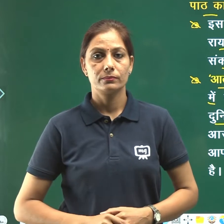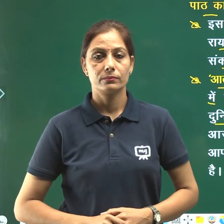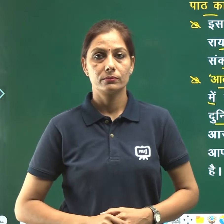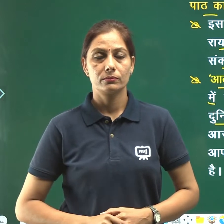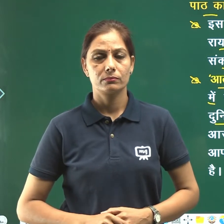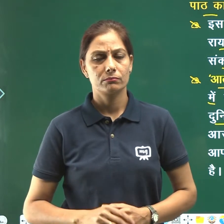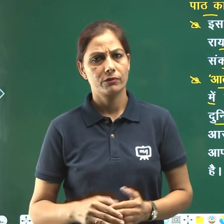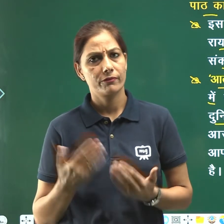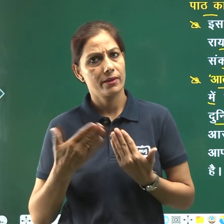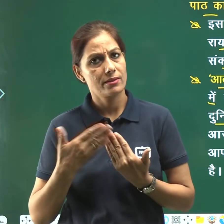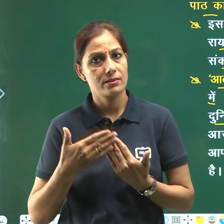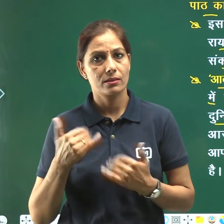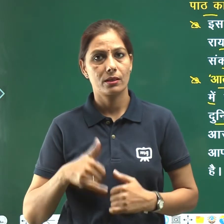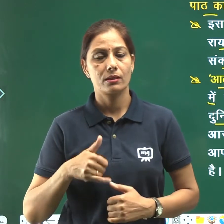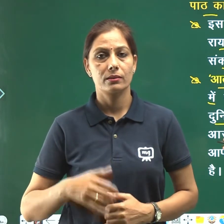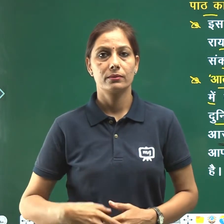फिर भी आसान है,